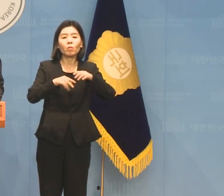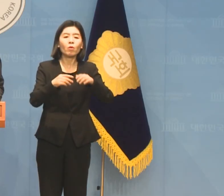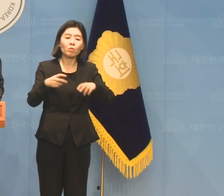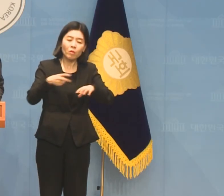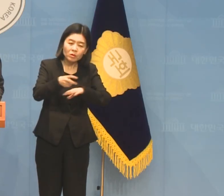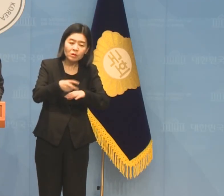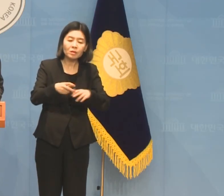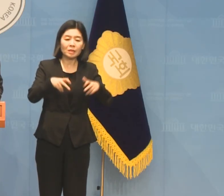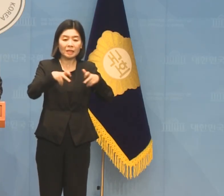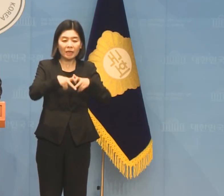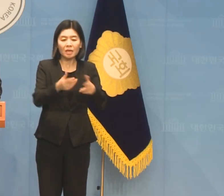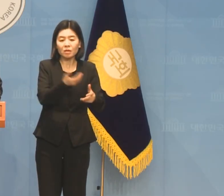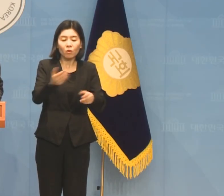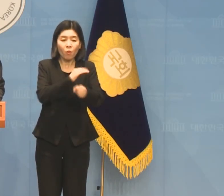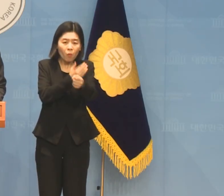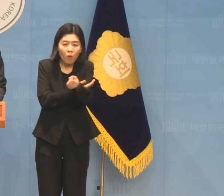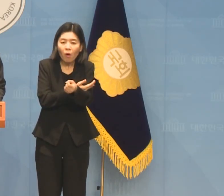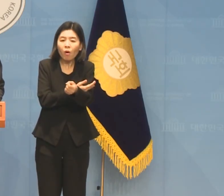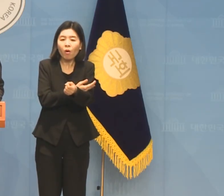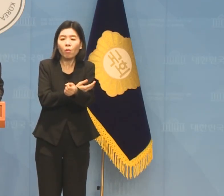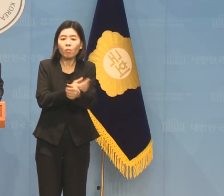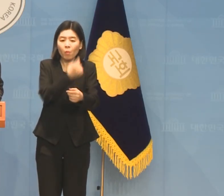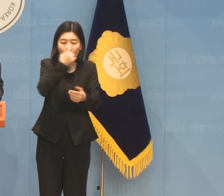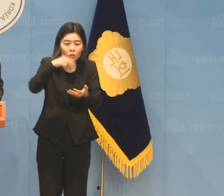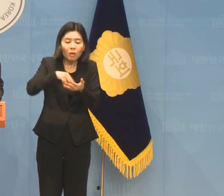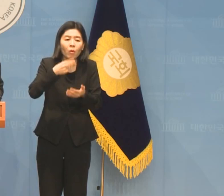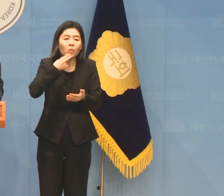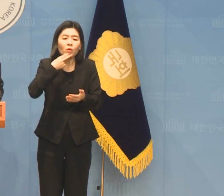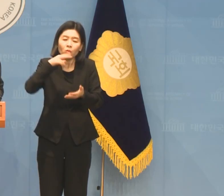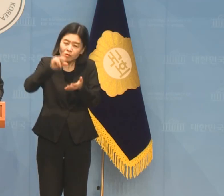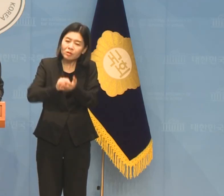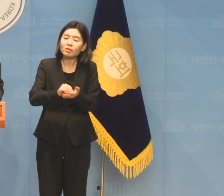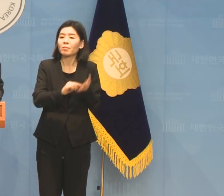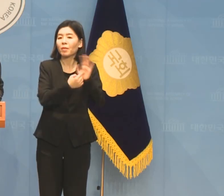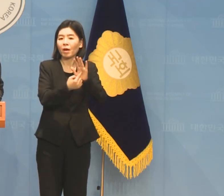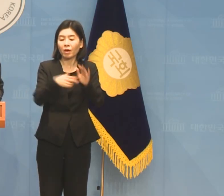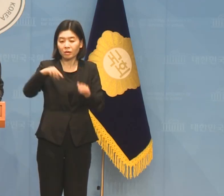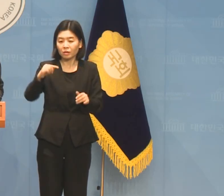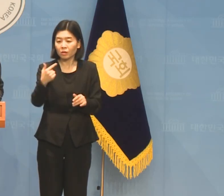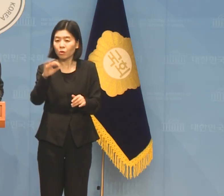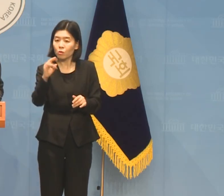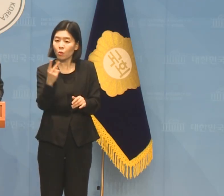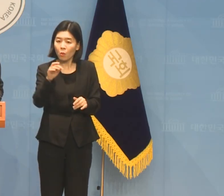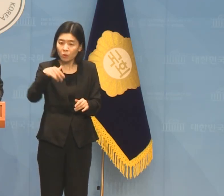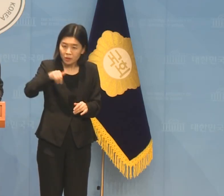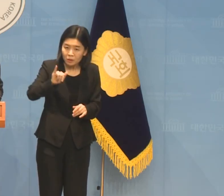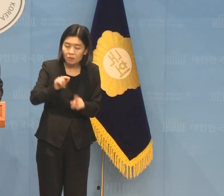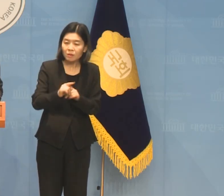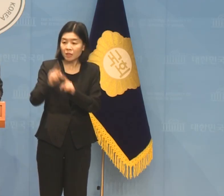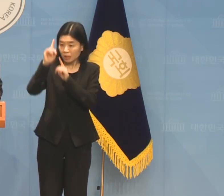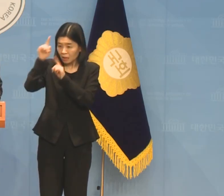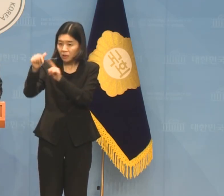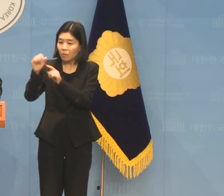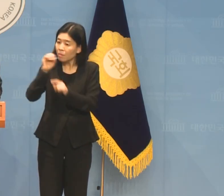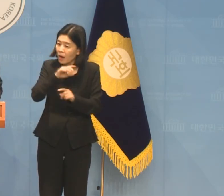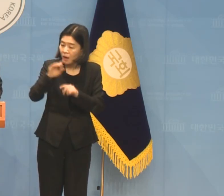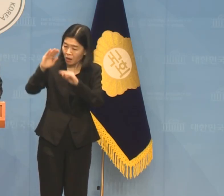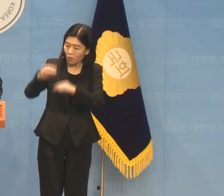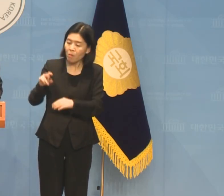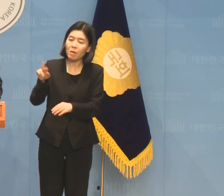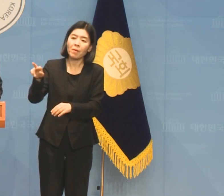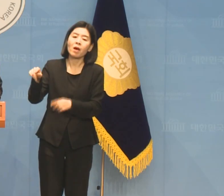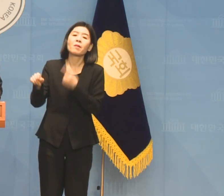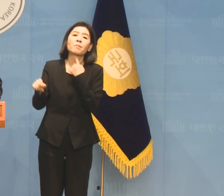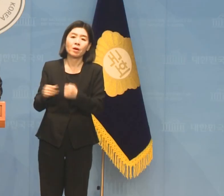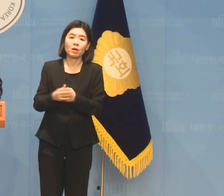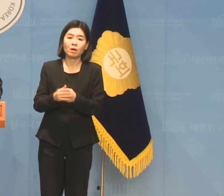비문명적 현실을 말했고, 전용기 의원은 혐오 조장을 하고 있다며 날을 세웠습니다.